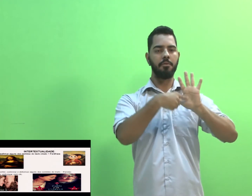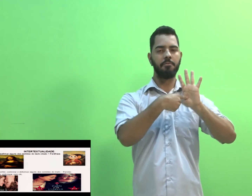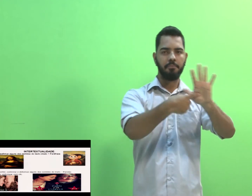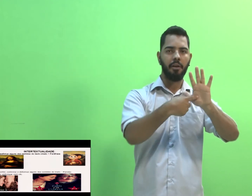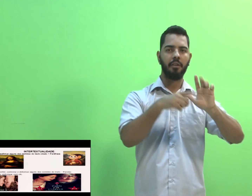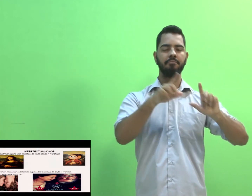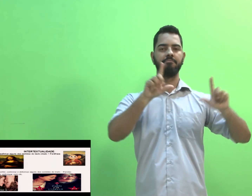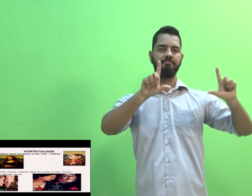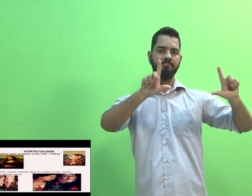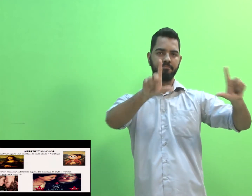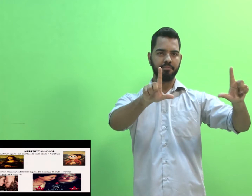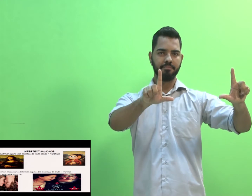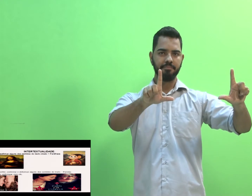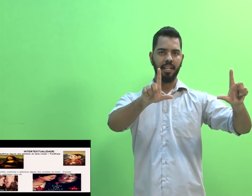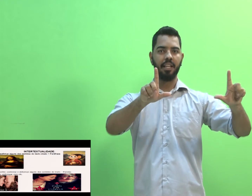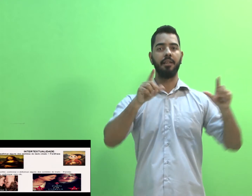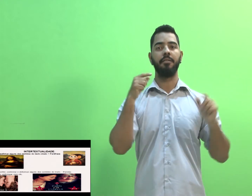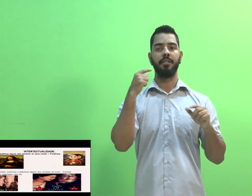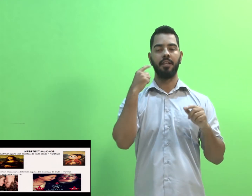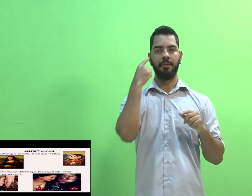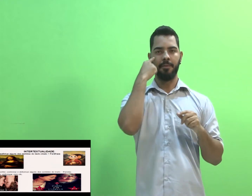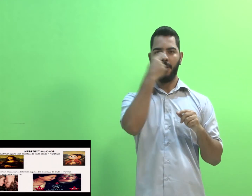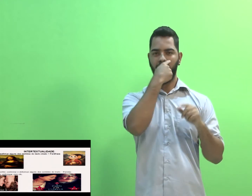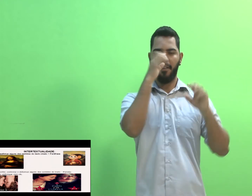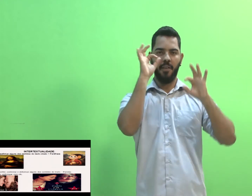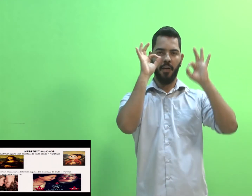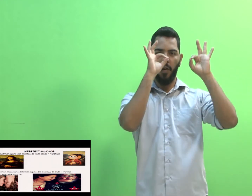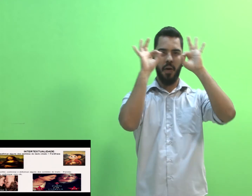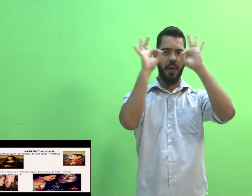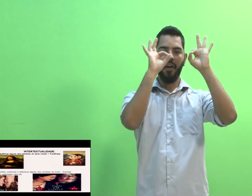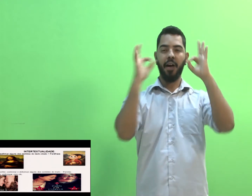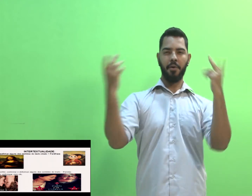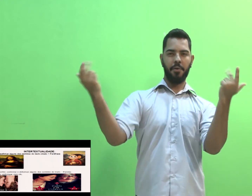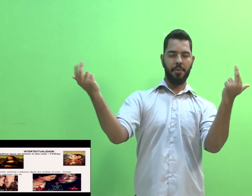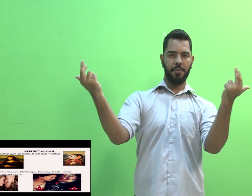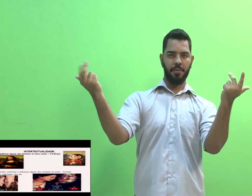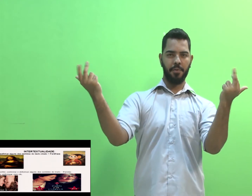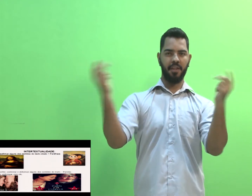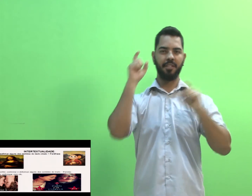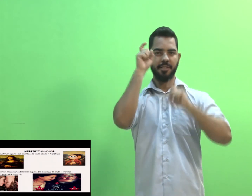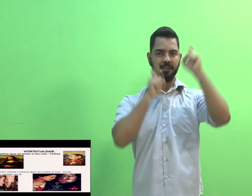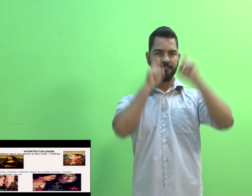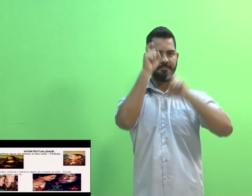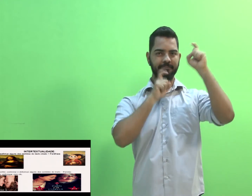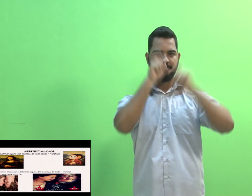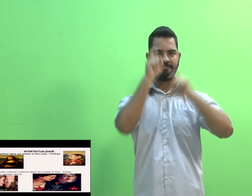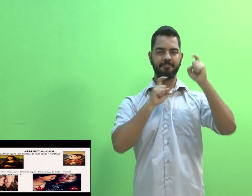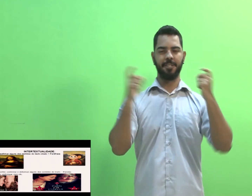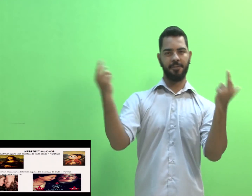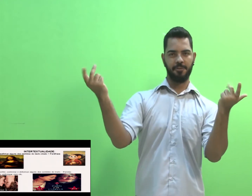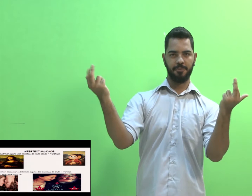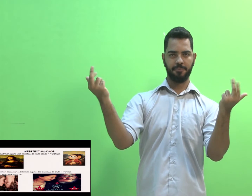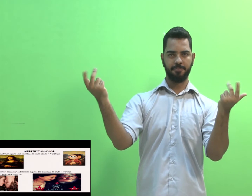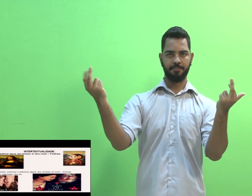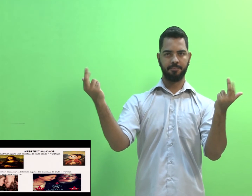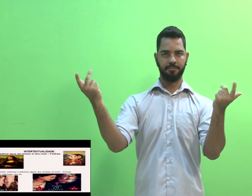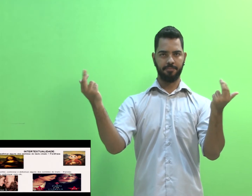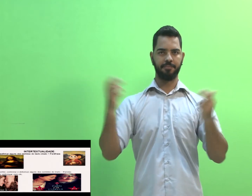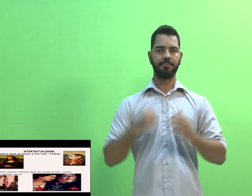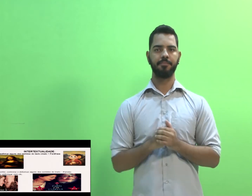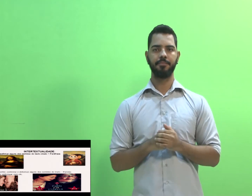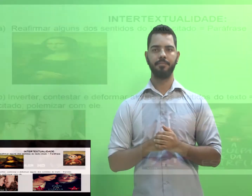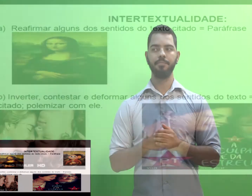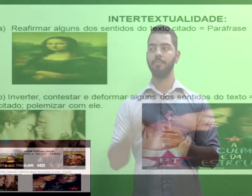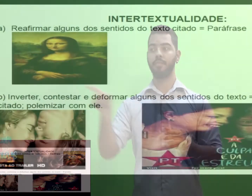Mona Lisa tem, a Mônica também, não é? Então, nós não temos aqui uma transformação dos sentidos do